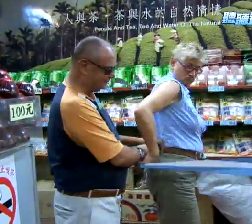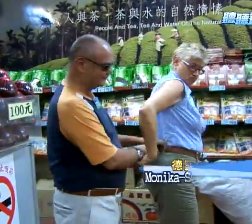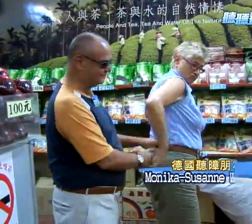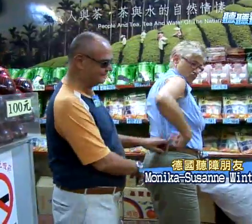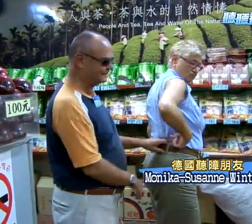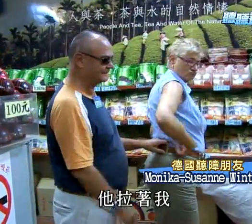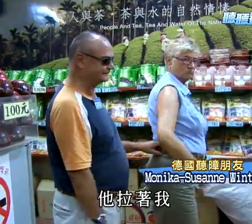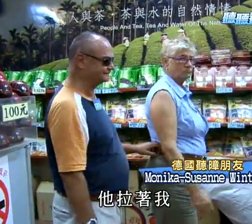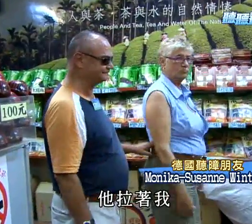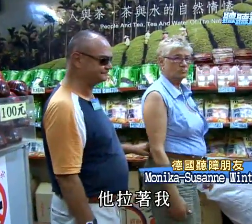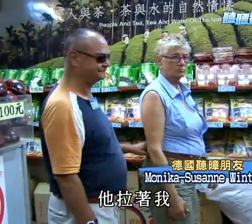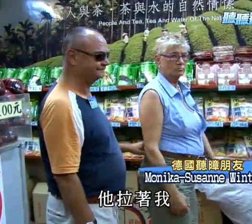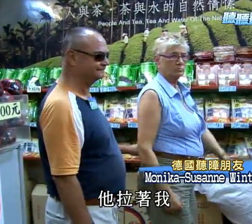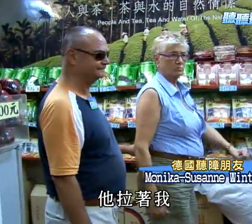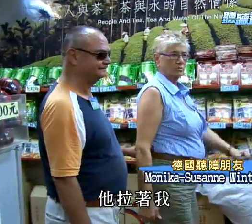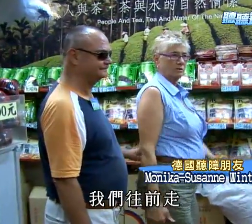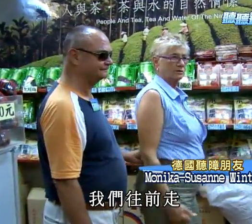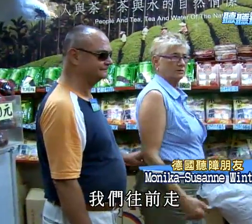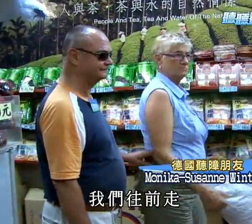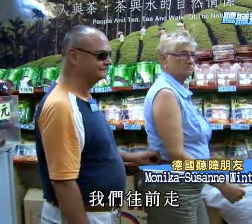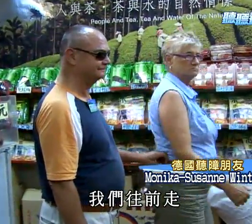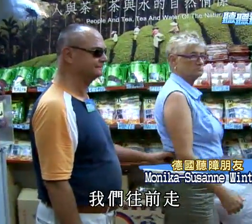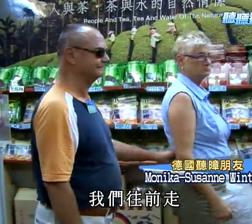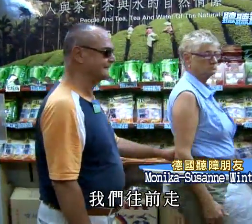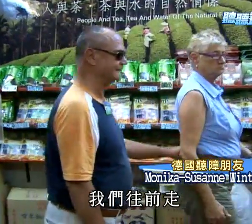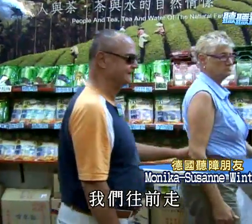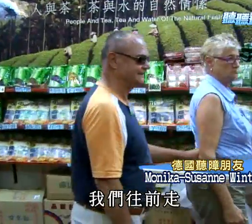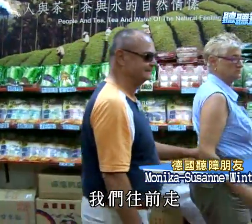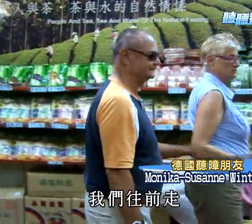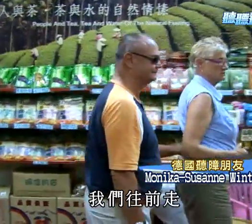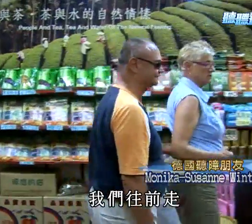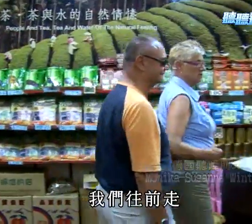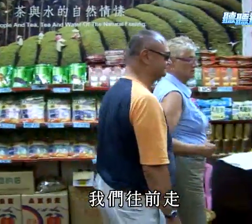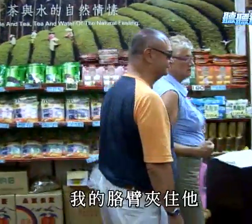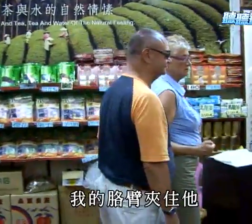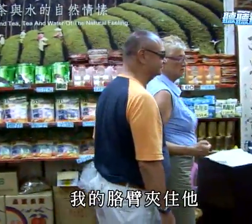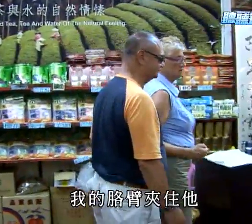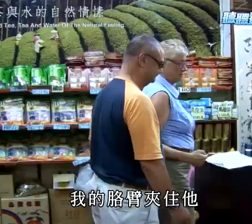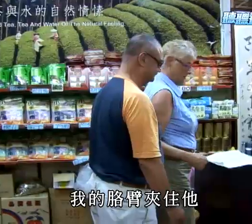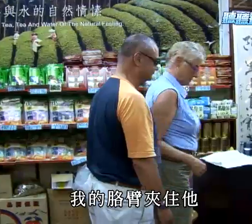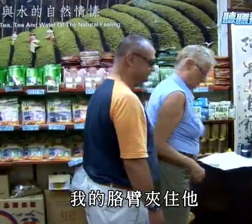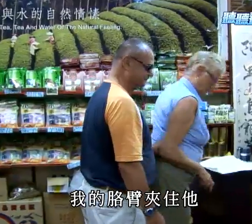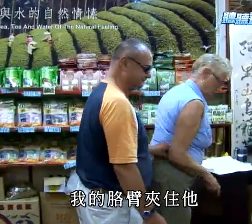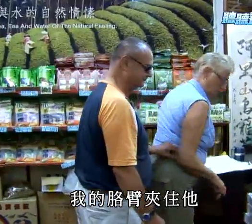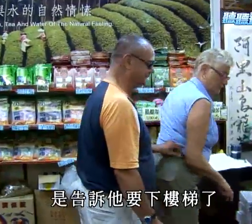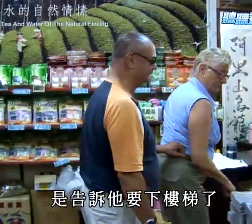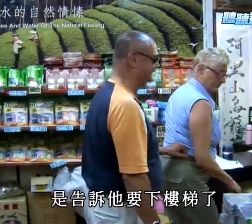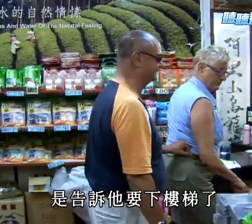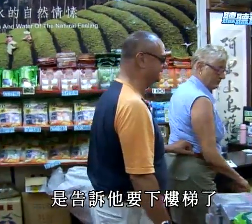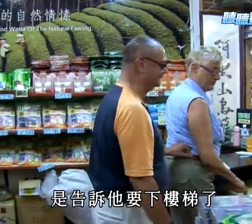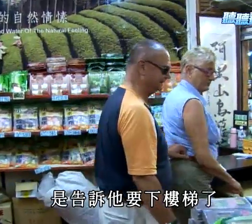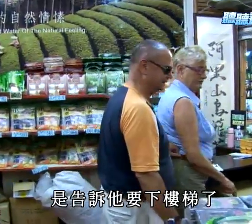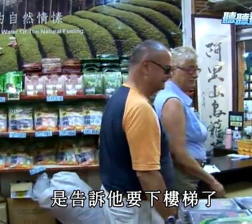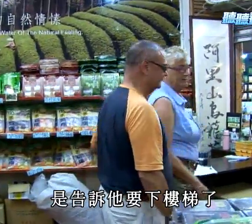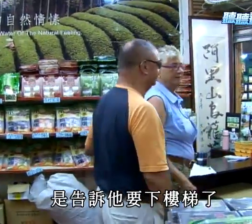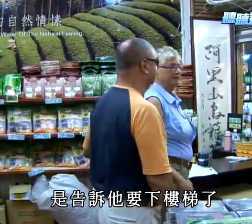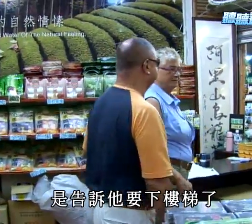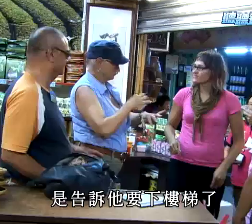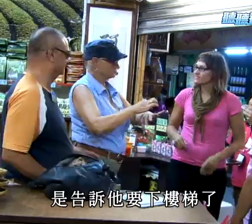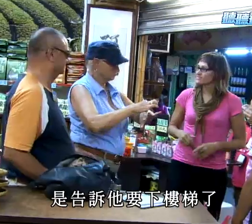他拉着我，我们往前走，我的胳膊夹住他，去告诉他要下楼梯